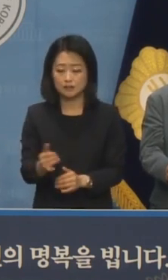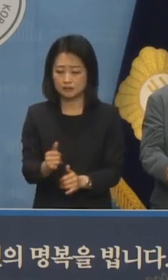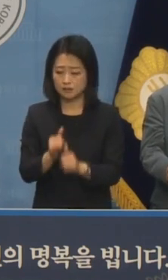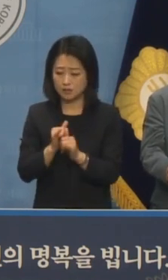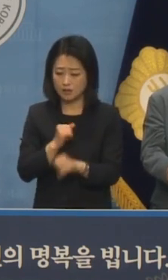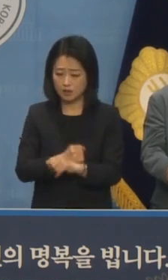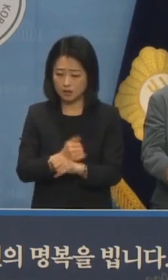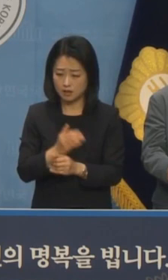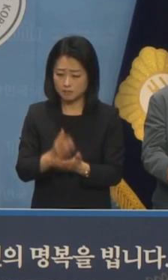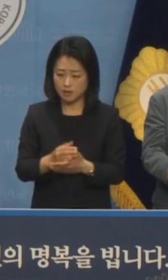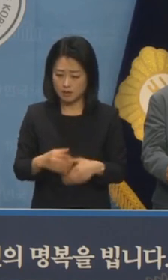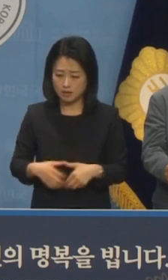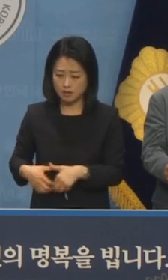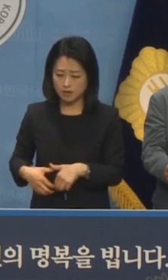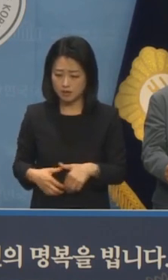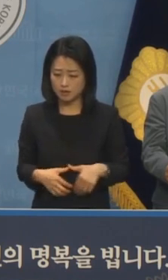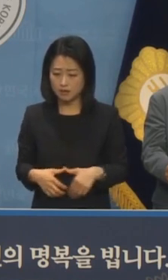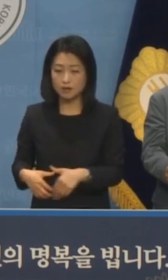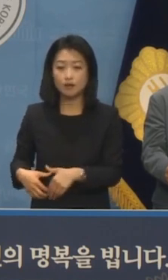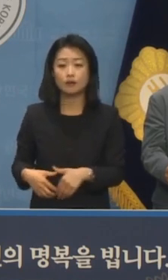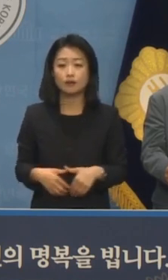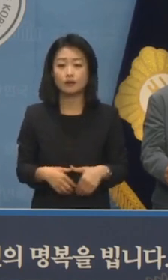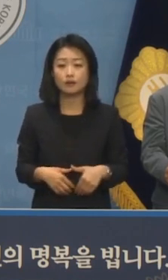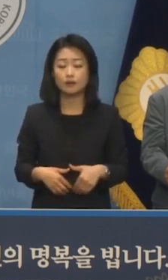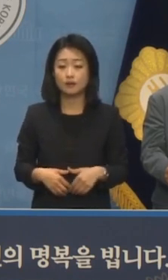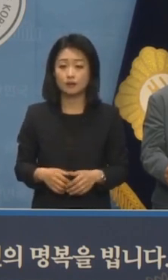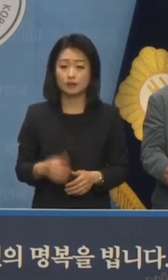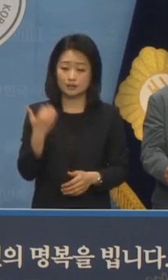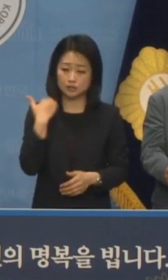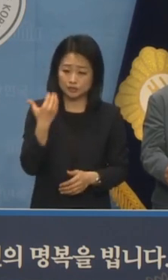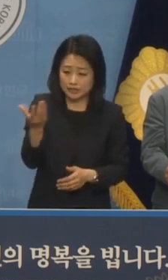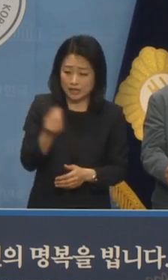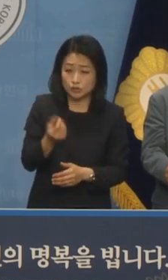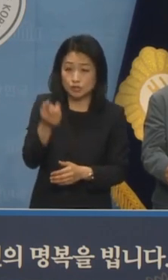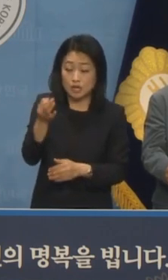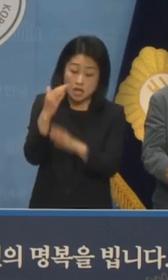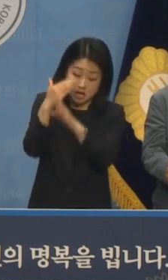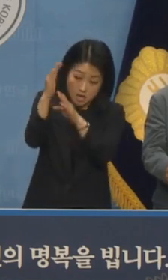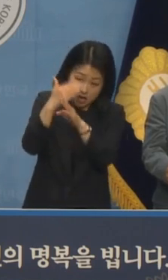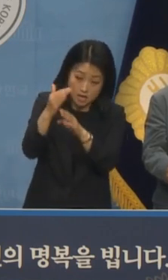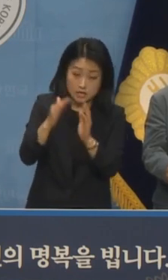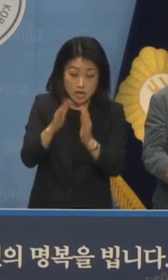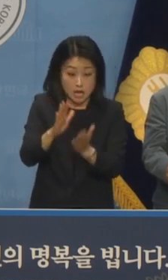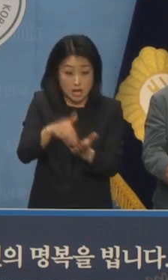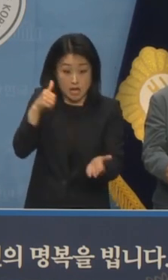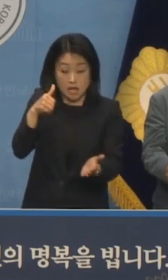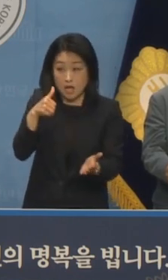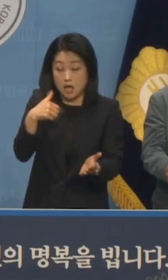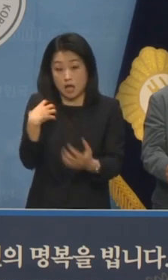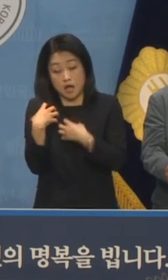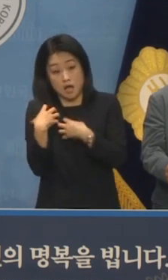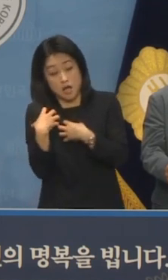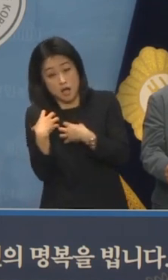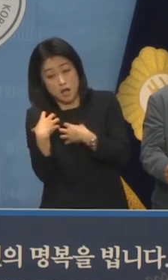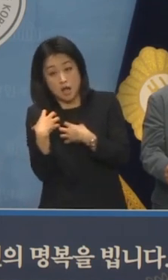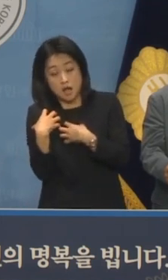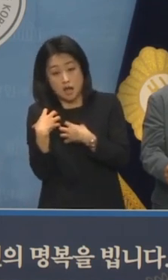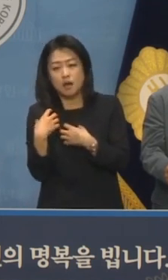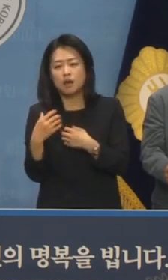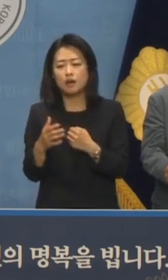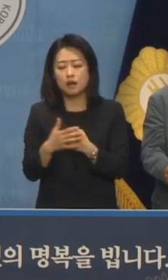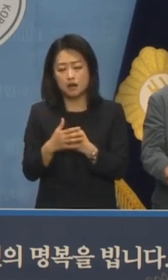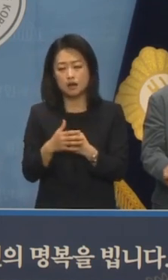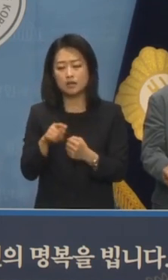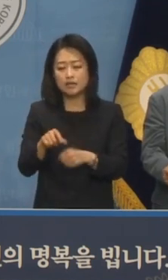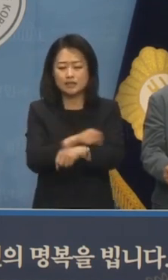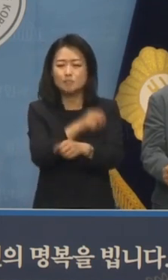선택할 정도로 애가 탑니다. 전세 대출금 상환, 퇴거 압박에 시달리고 있는 전세사기 피해자 구제를 위한